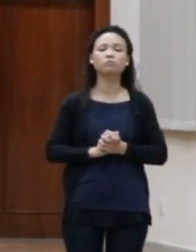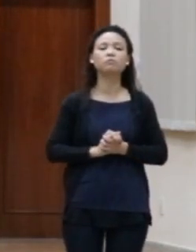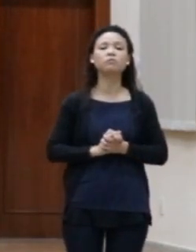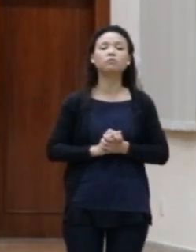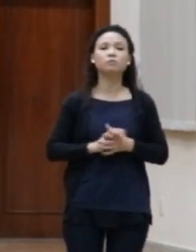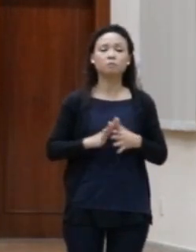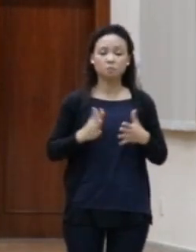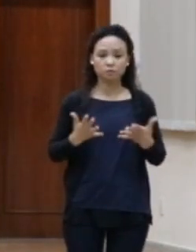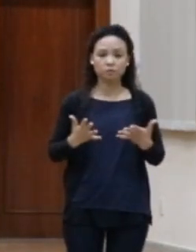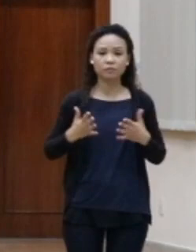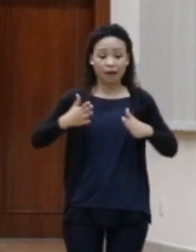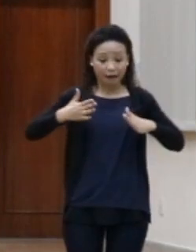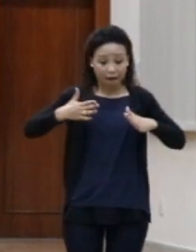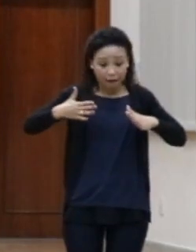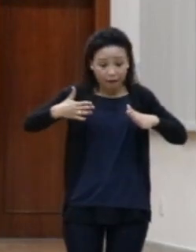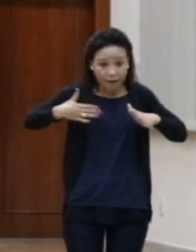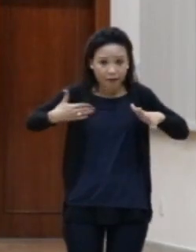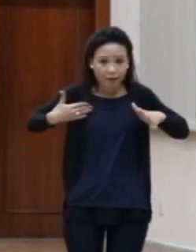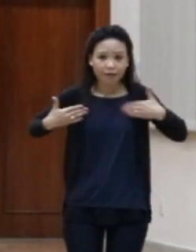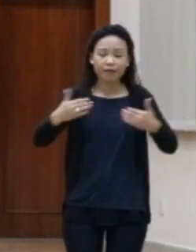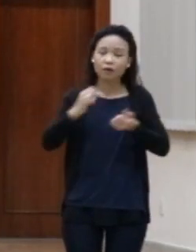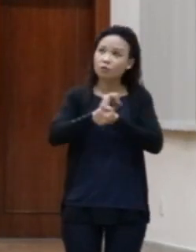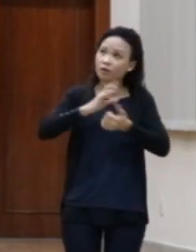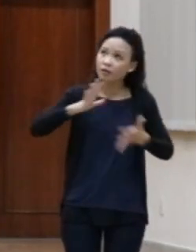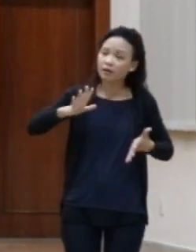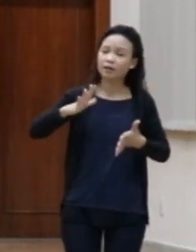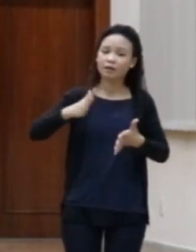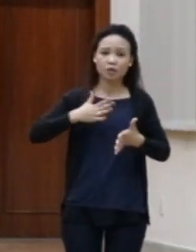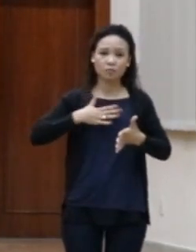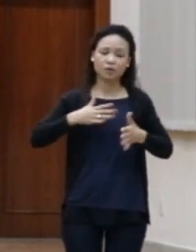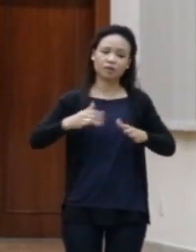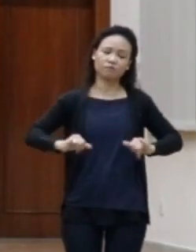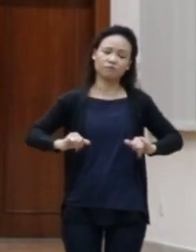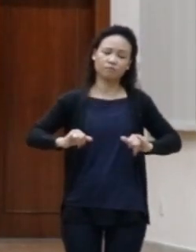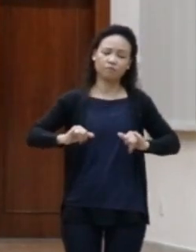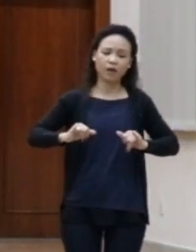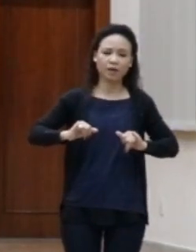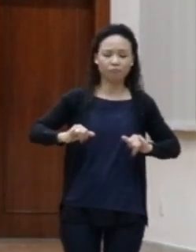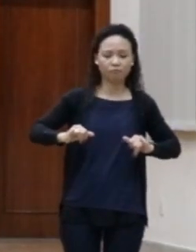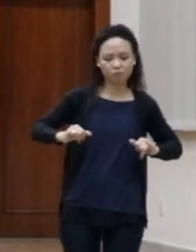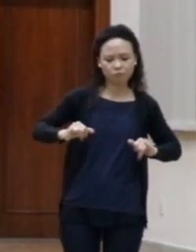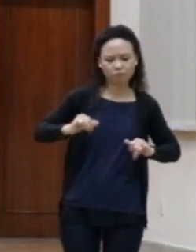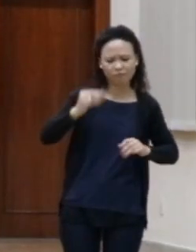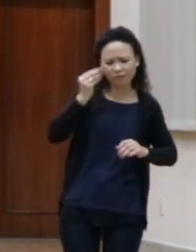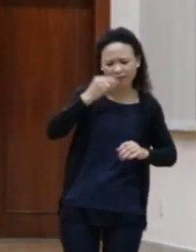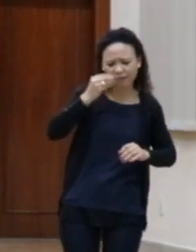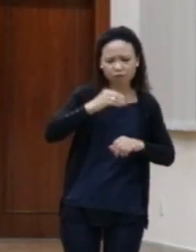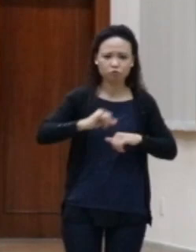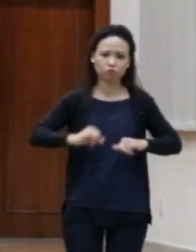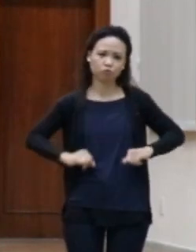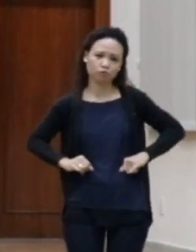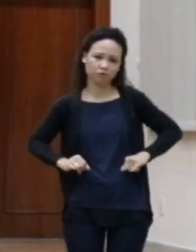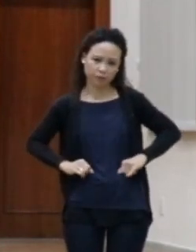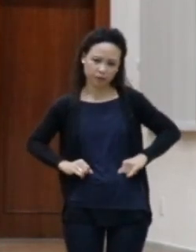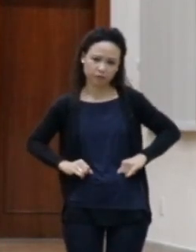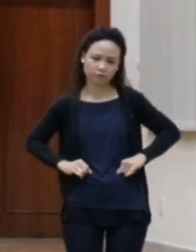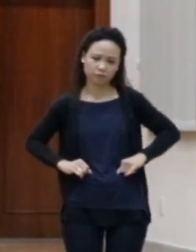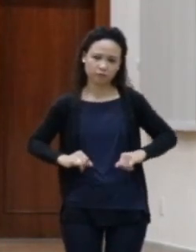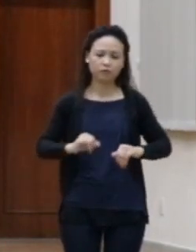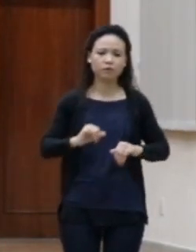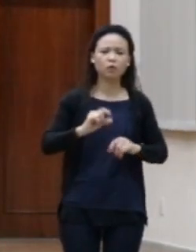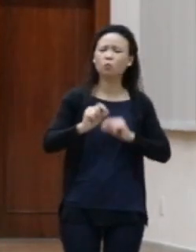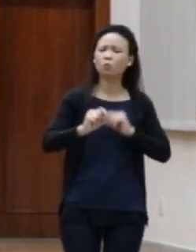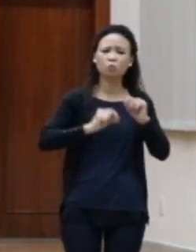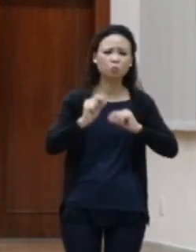alegremente em minhas fraquezas, sofrimentos e enfermidades, e deficiência, que seja, qual que for a fraqueza de Paulo,